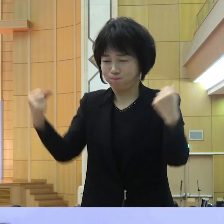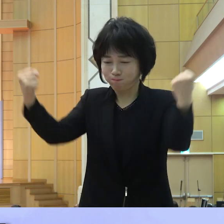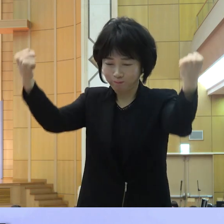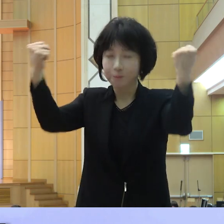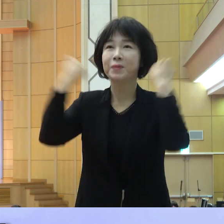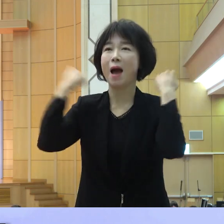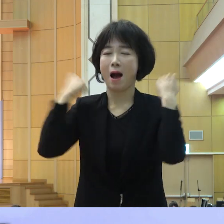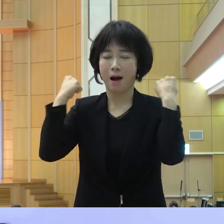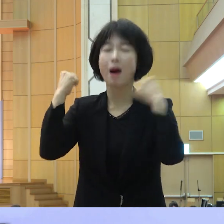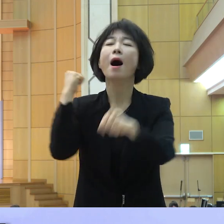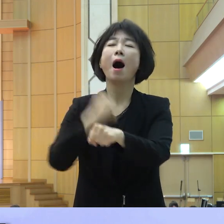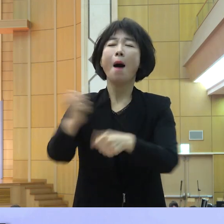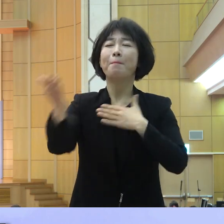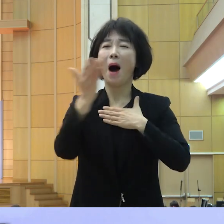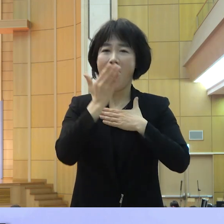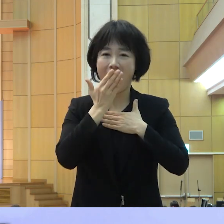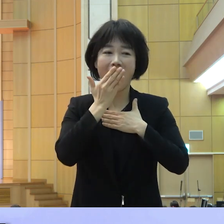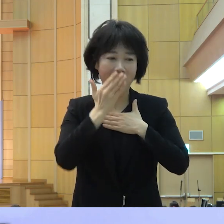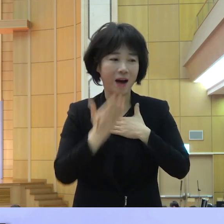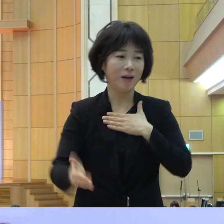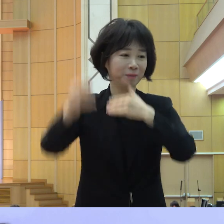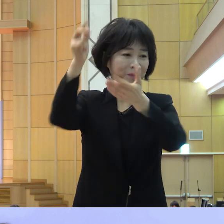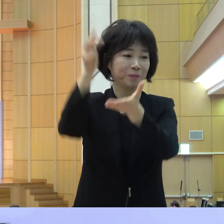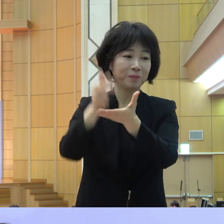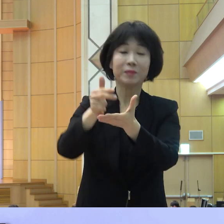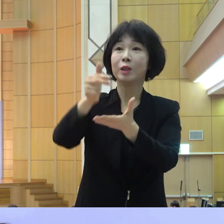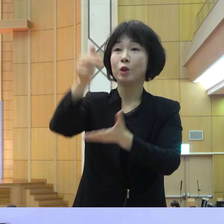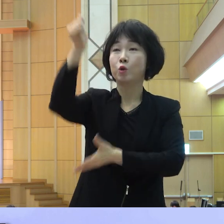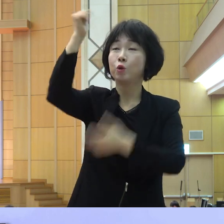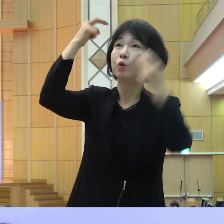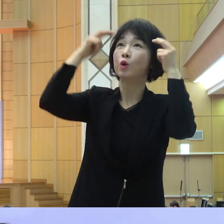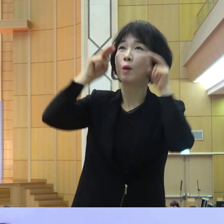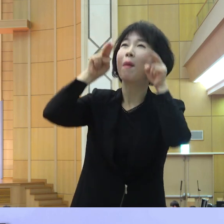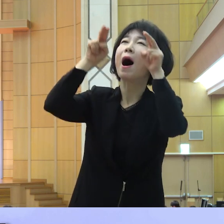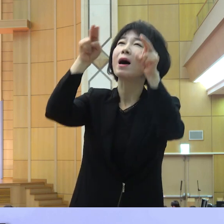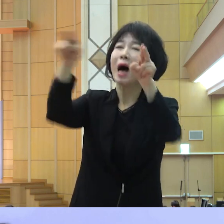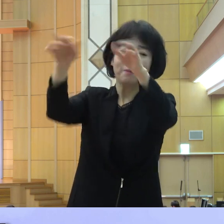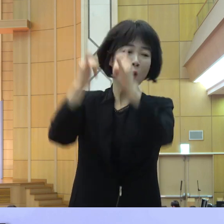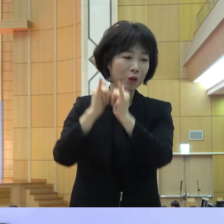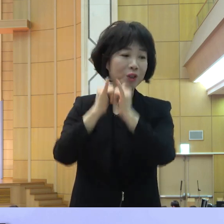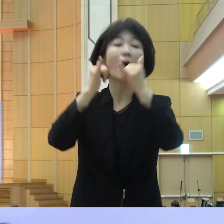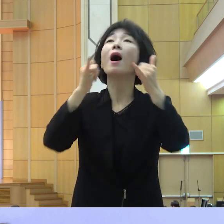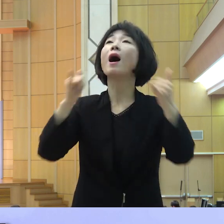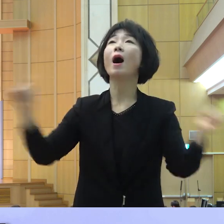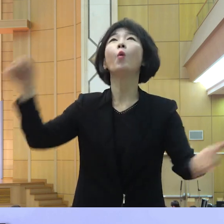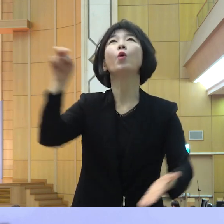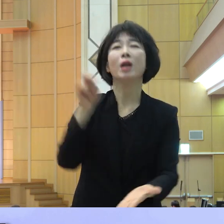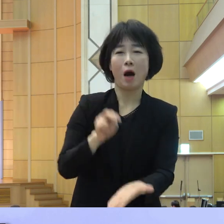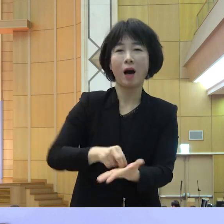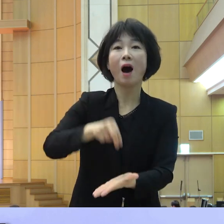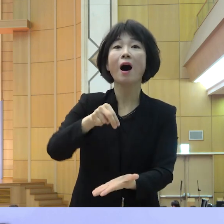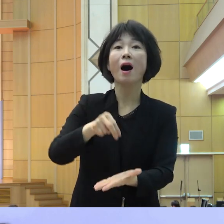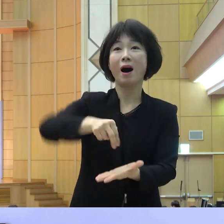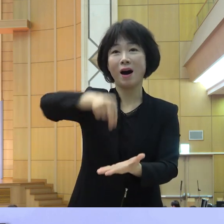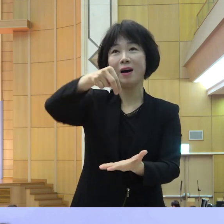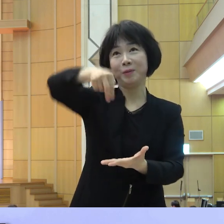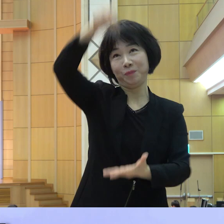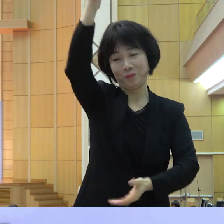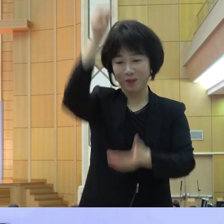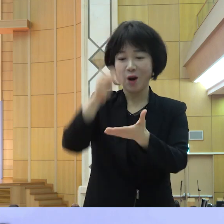내가 주를 바라보는 자 주를 바라보는 자 올라가